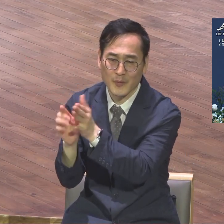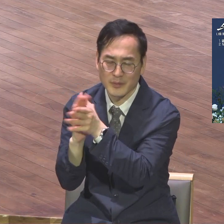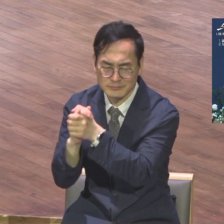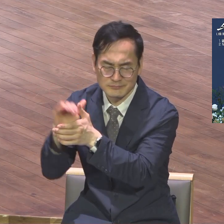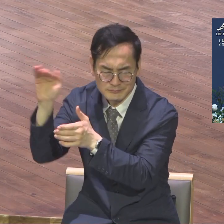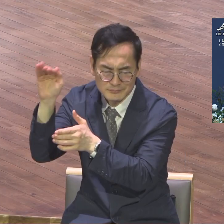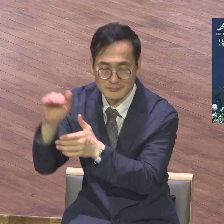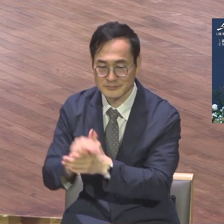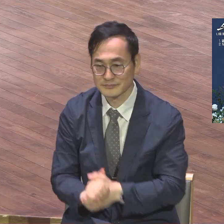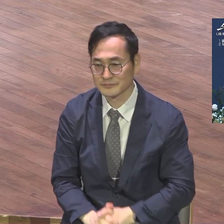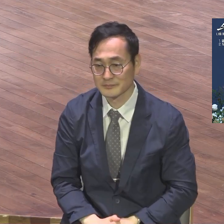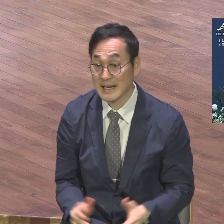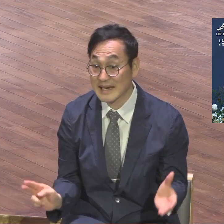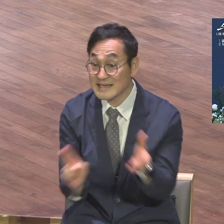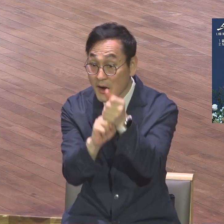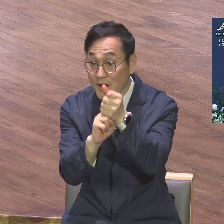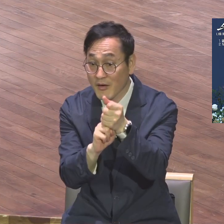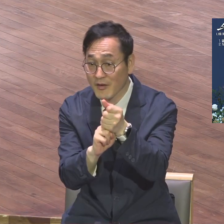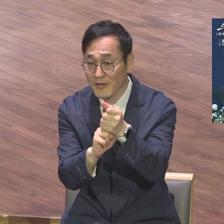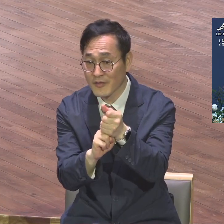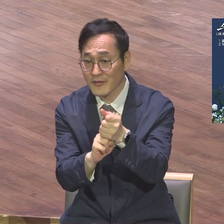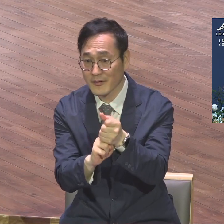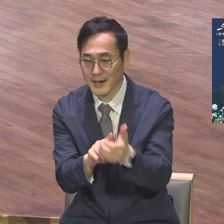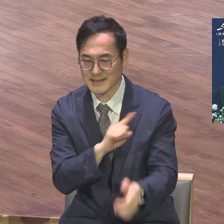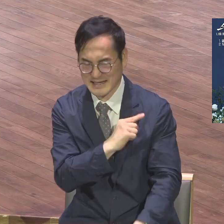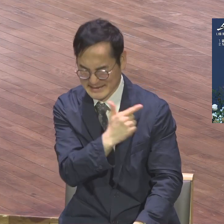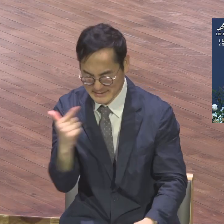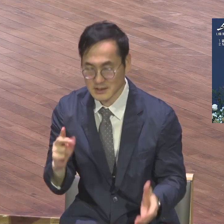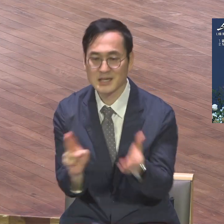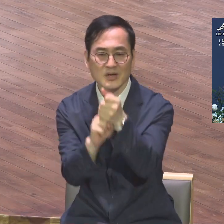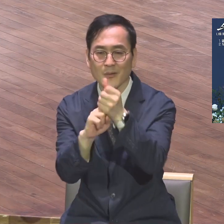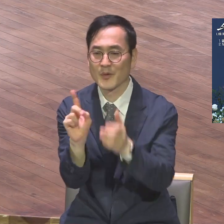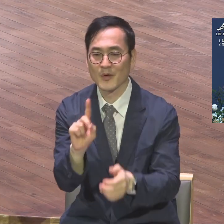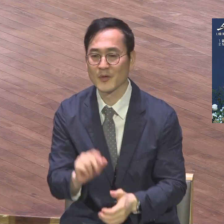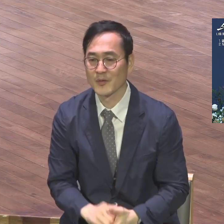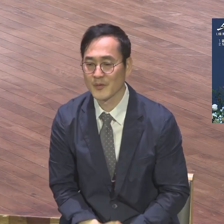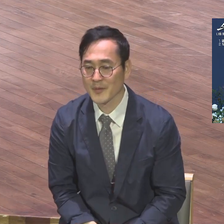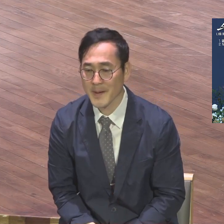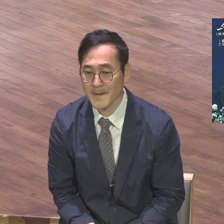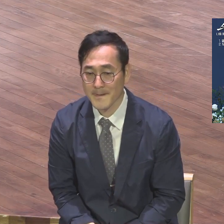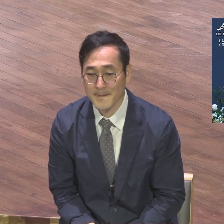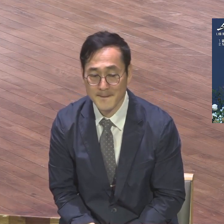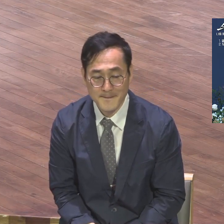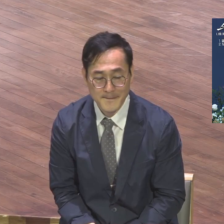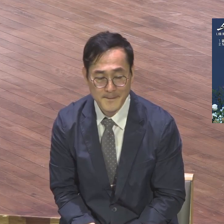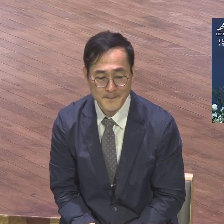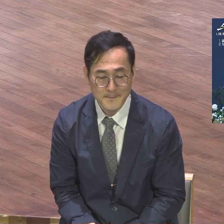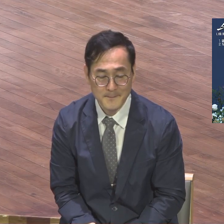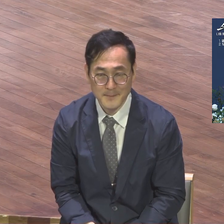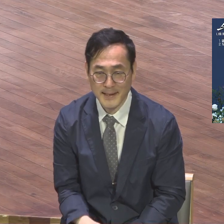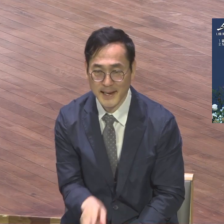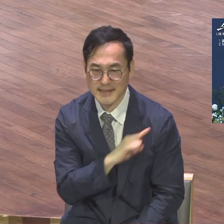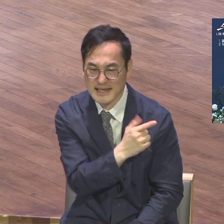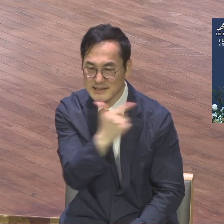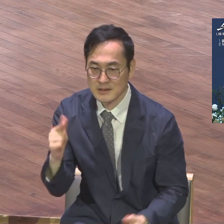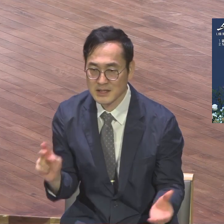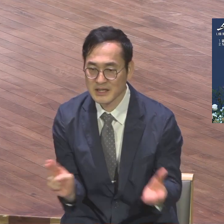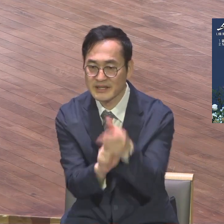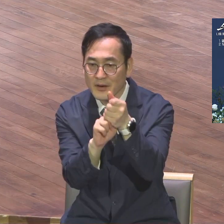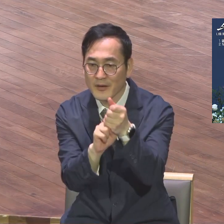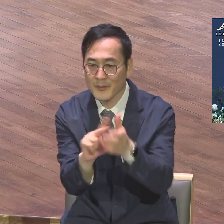기적 중에 가장 큰 기적이 뭐예요? 여러분 최고 기적이 뭐예요? 기적 중에 최고의 큰